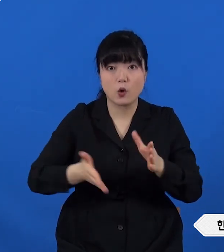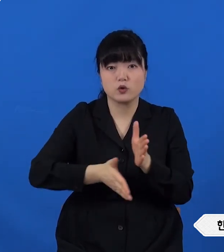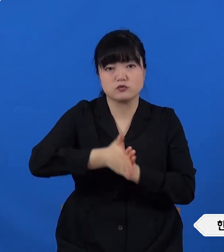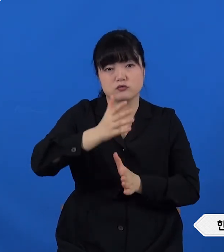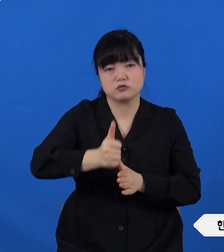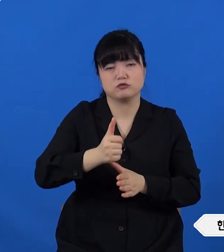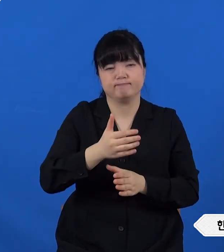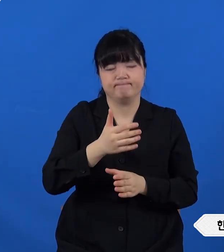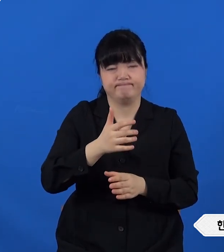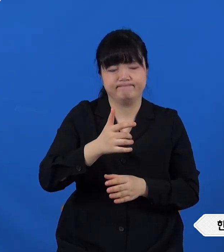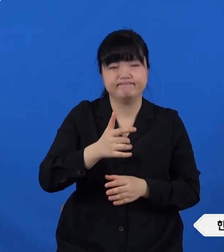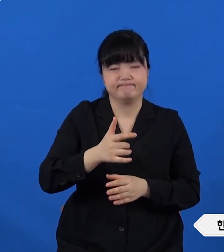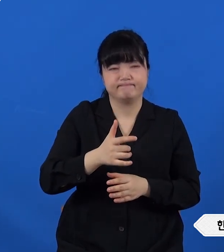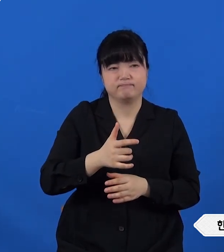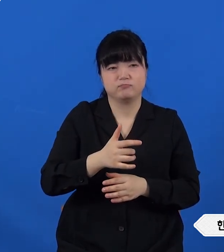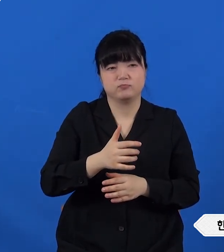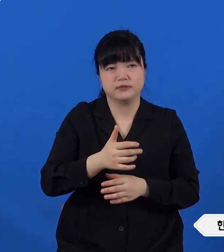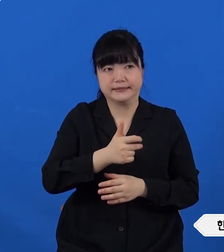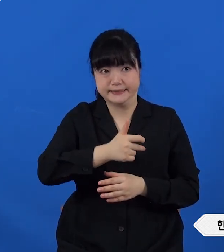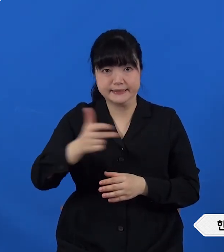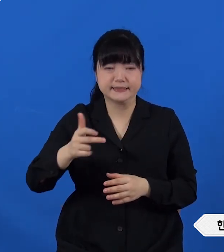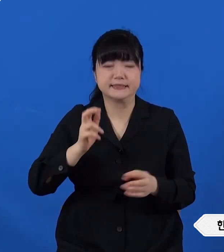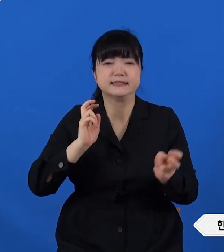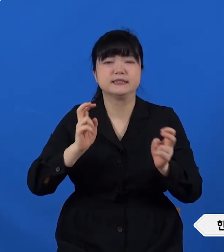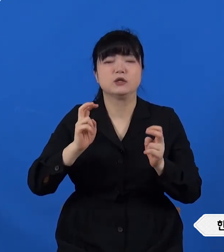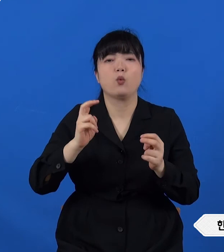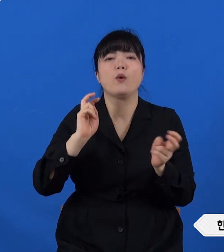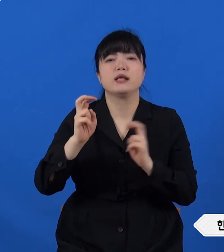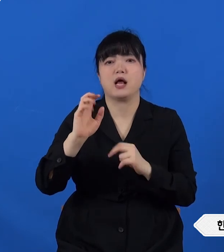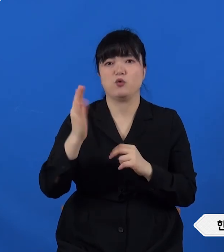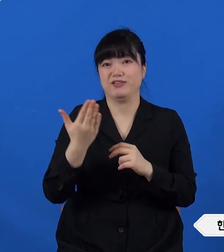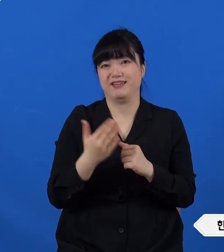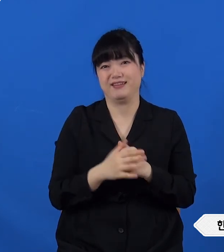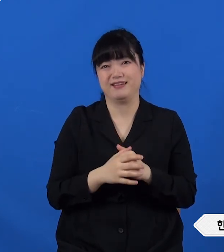굴지의 신문으로 자리를 잡게 되었다는 것입니다.